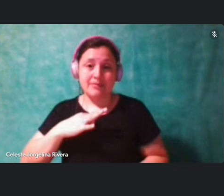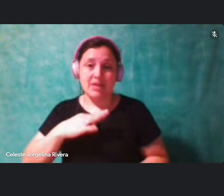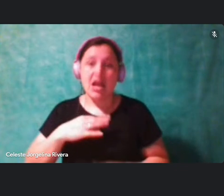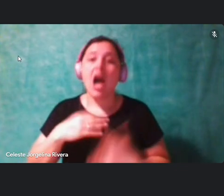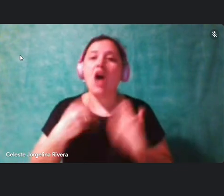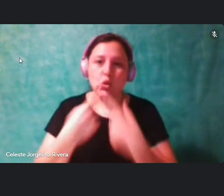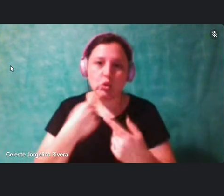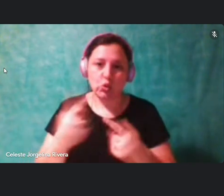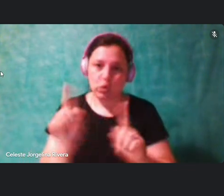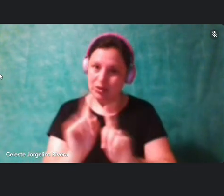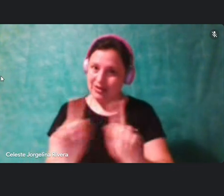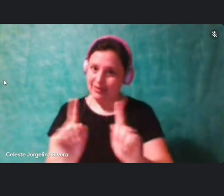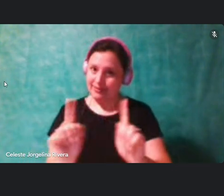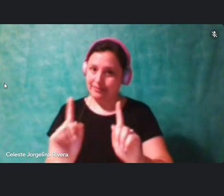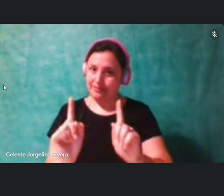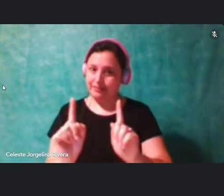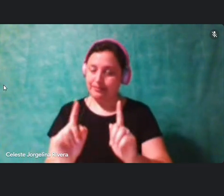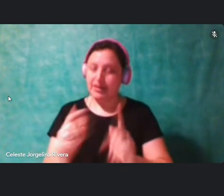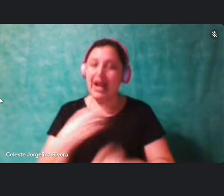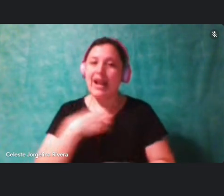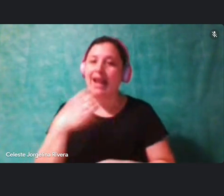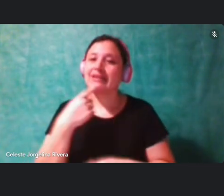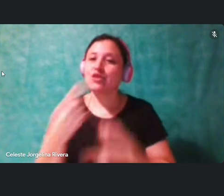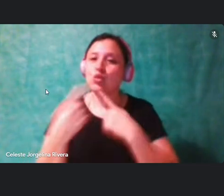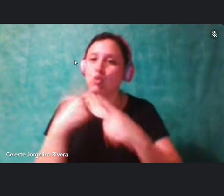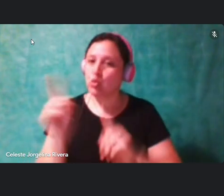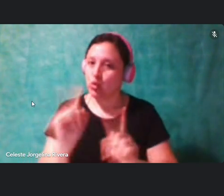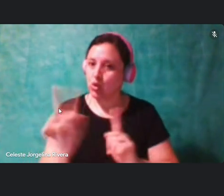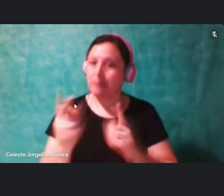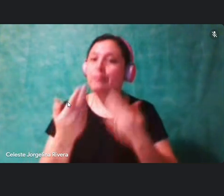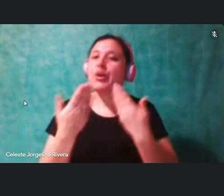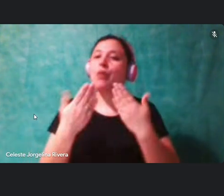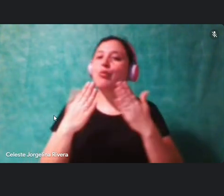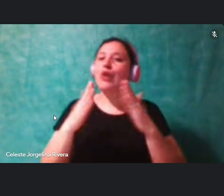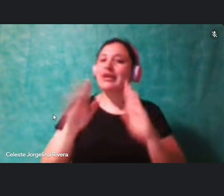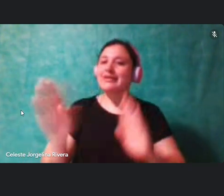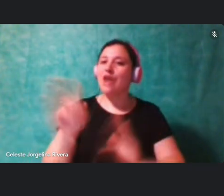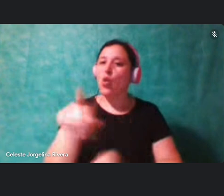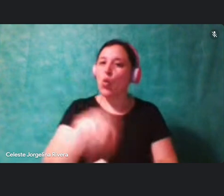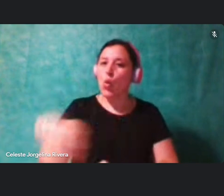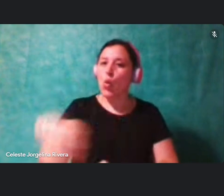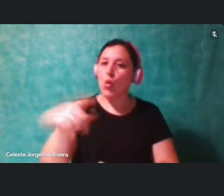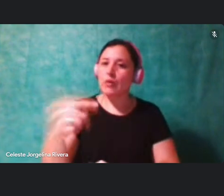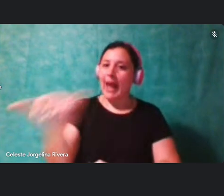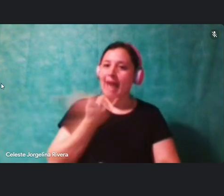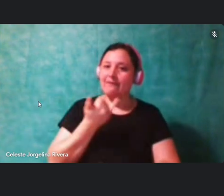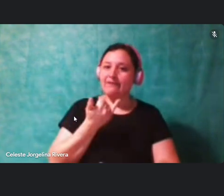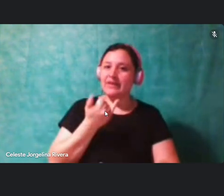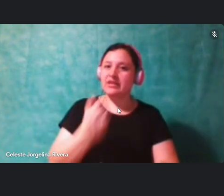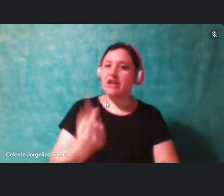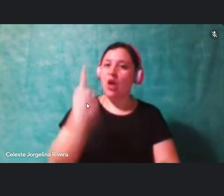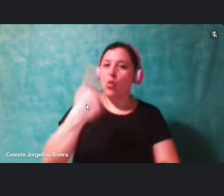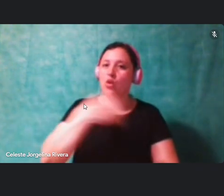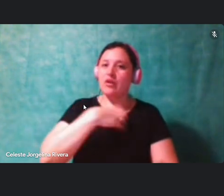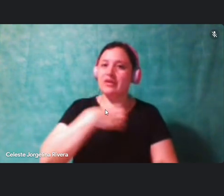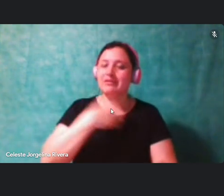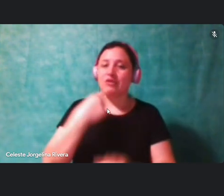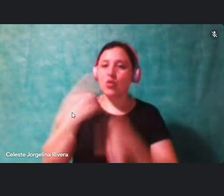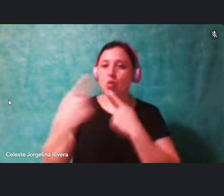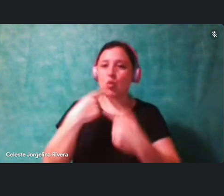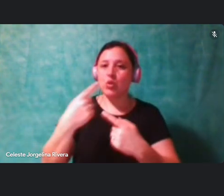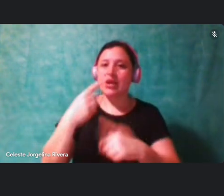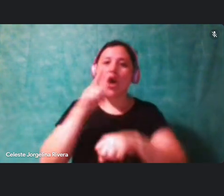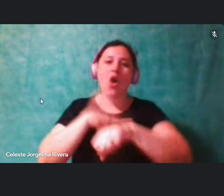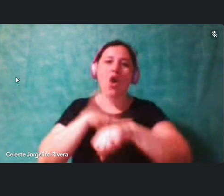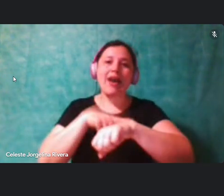o comunican o piden una consulta, o dentro de esos horarios, martes y jueves de 8:30 a 10 vamos